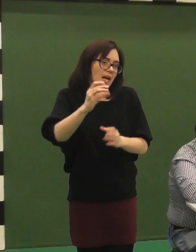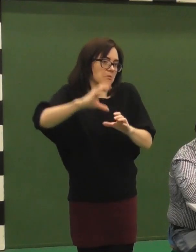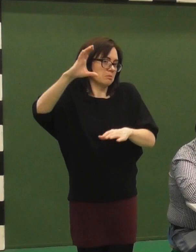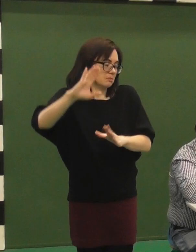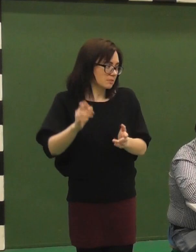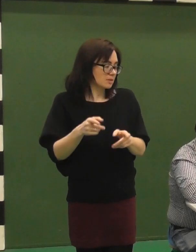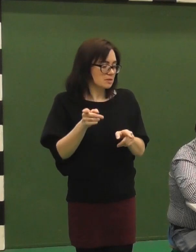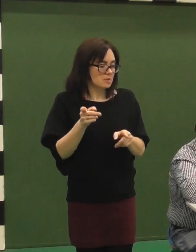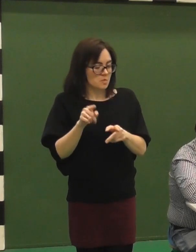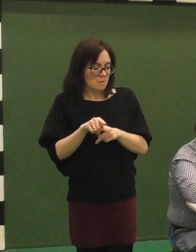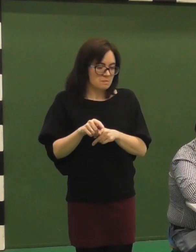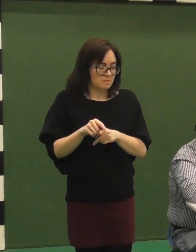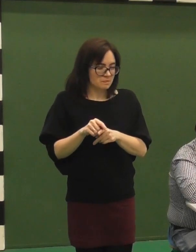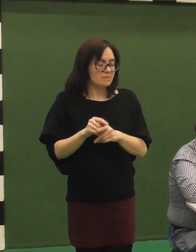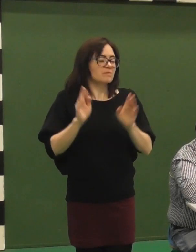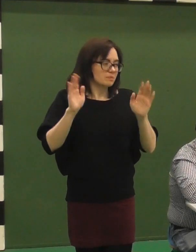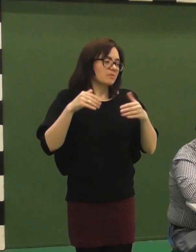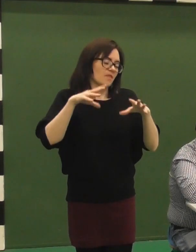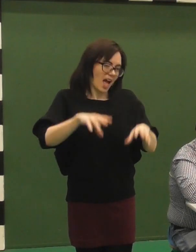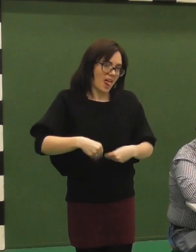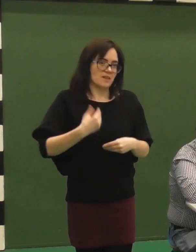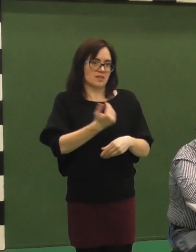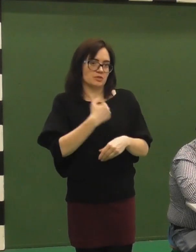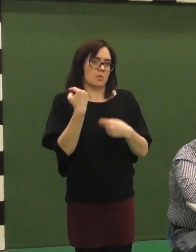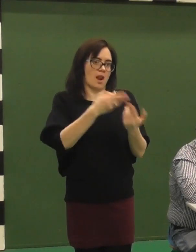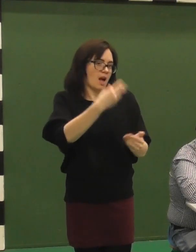Vállaltunk, hogy öregedt az iskolába.